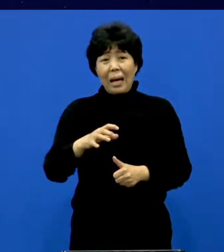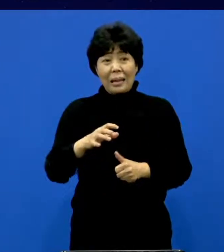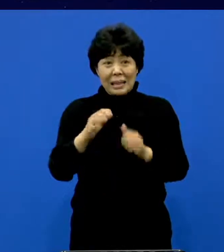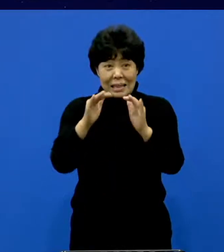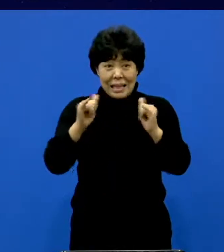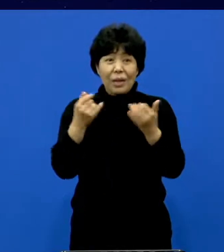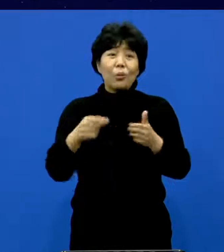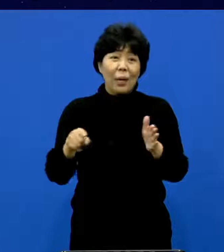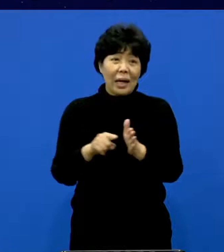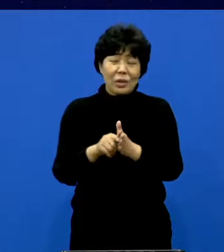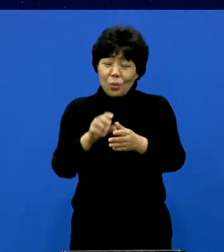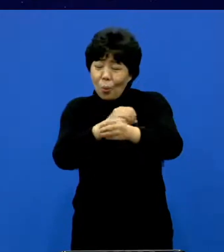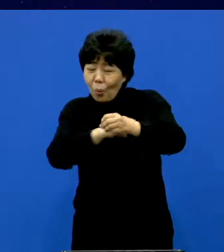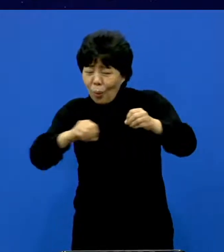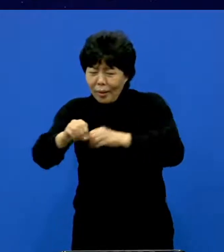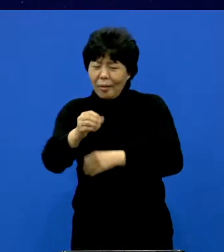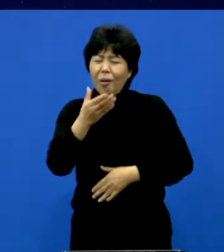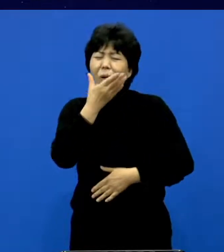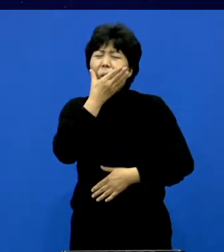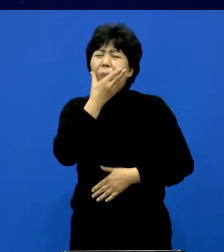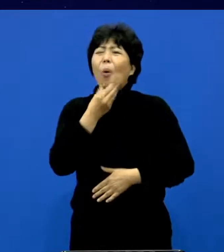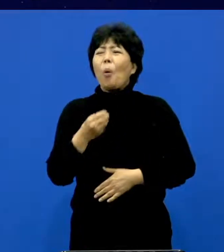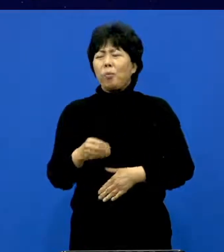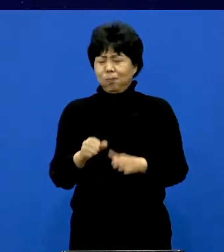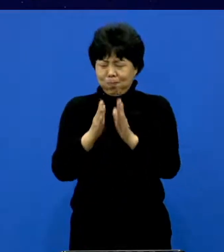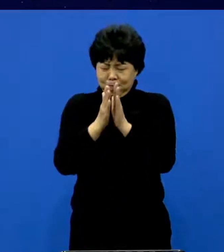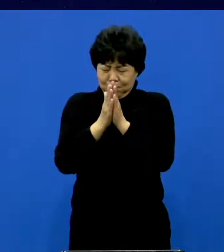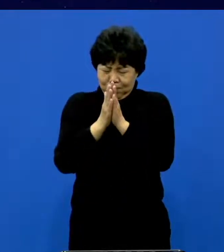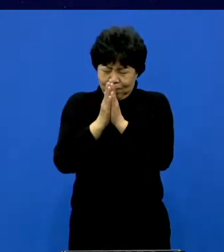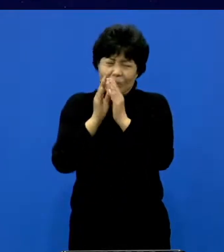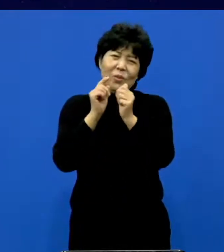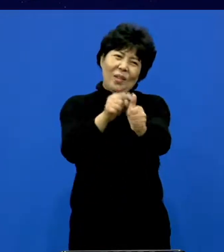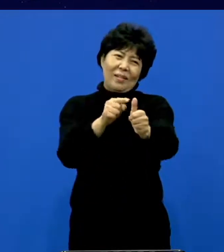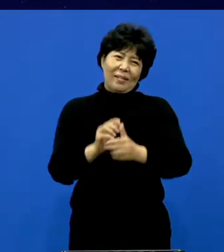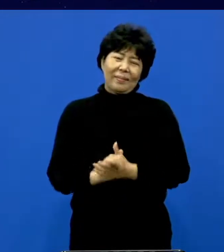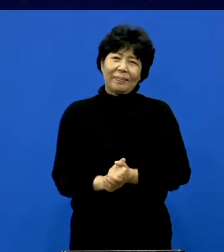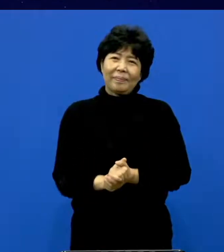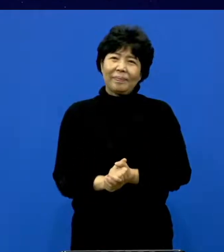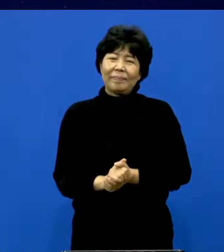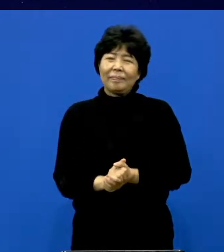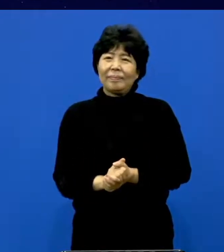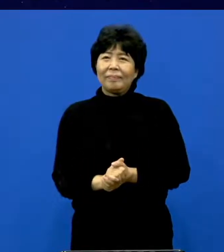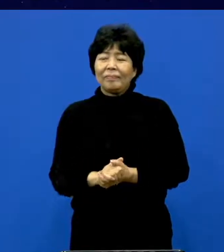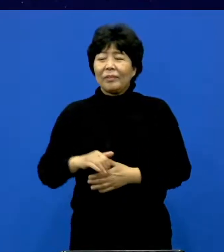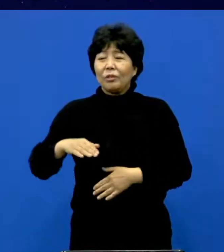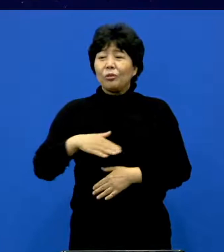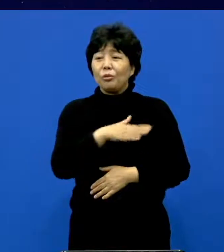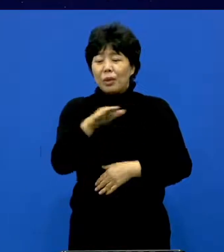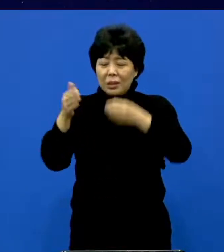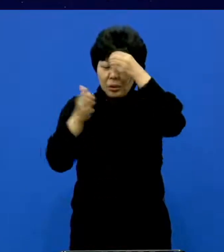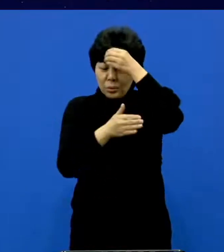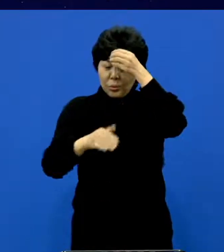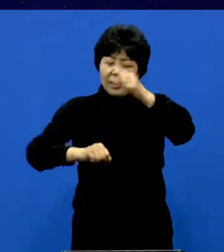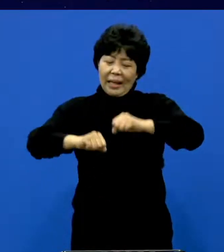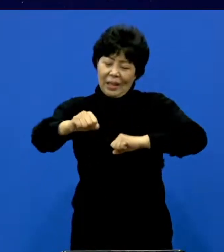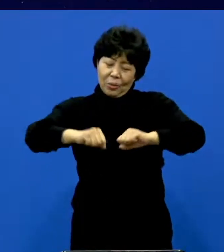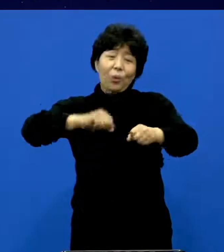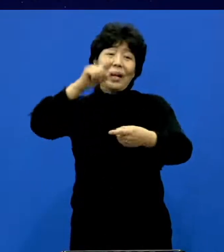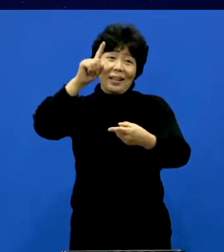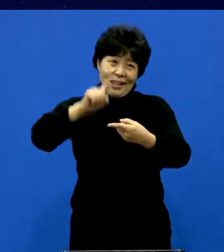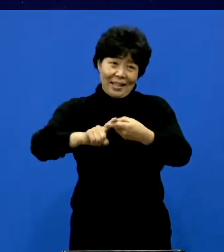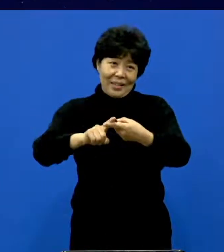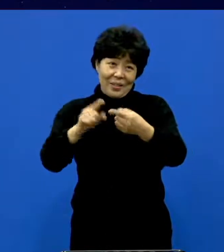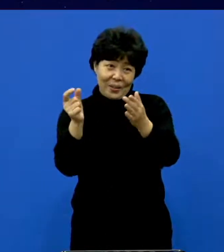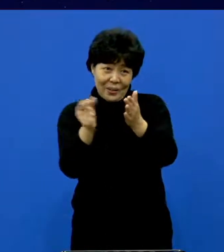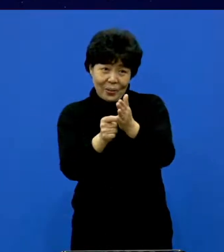이제 교회 바깥에 있는 사람이 그리스도인들에게 행할 때 우리가 어떻게 반응해야 될 건가. 이 두